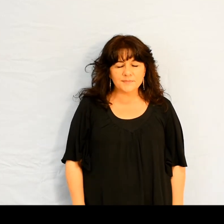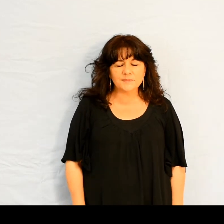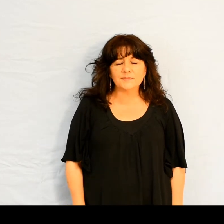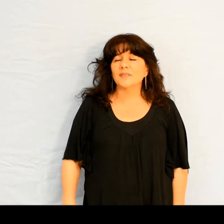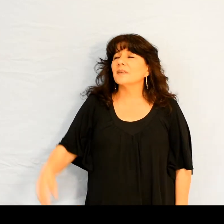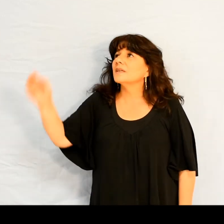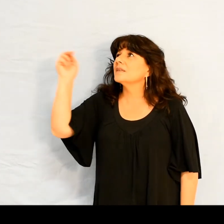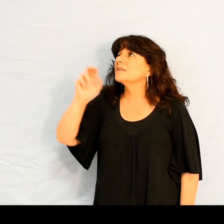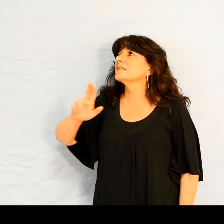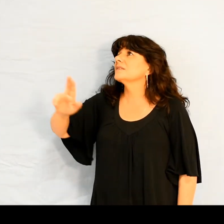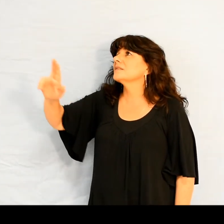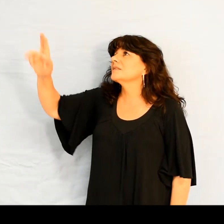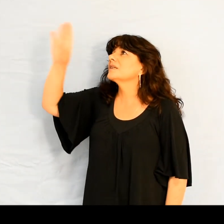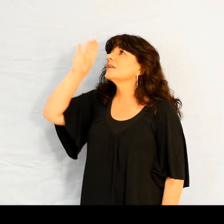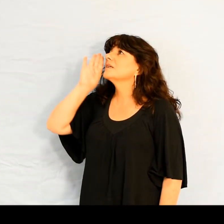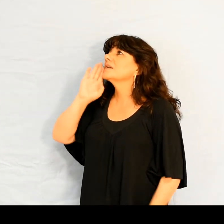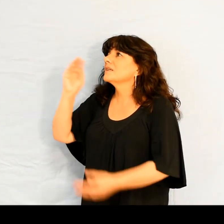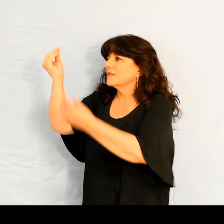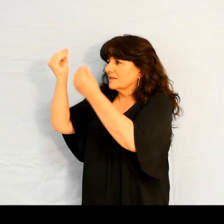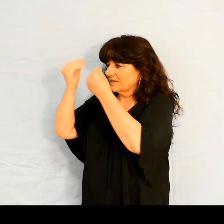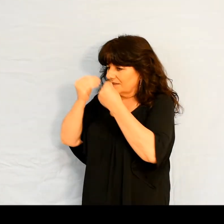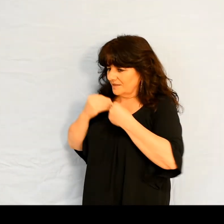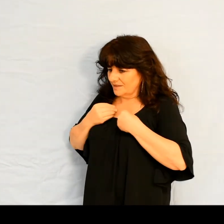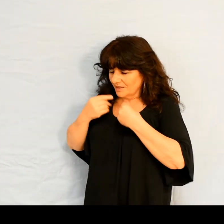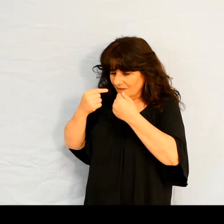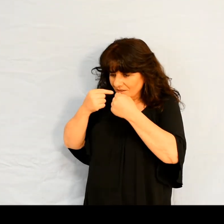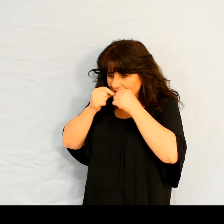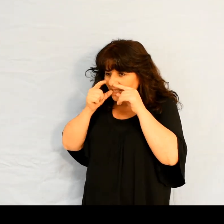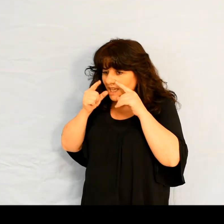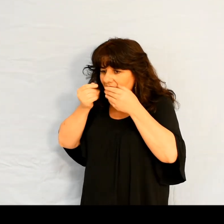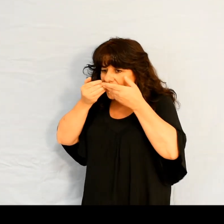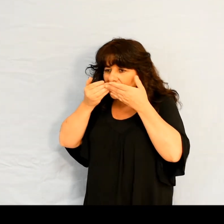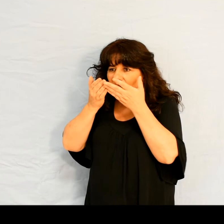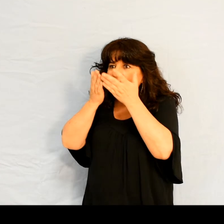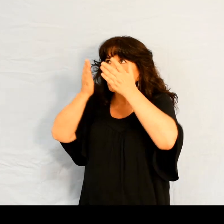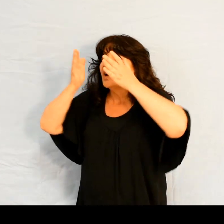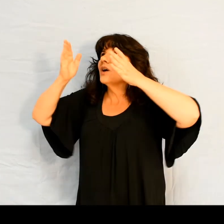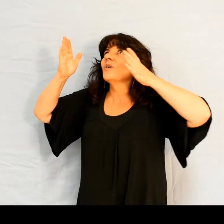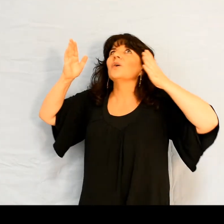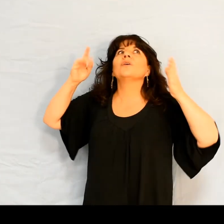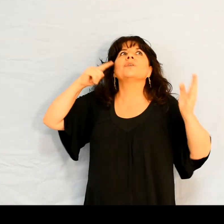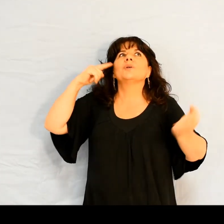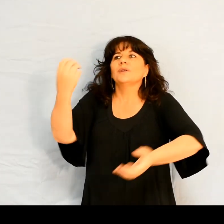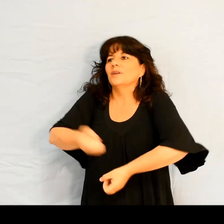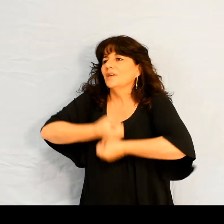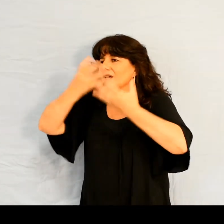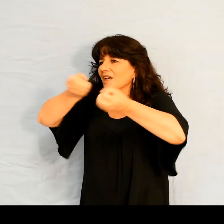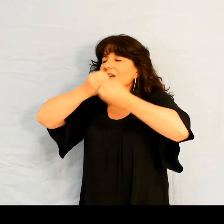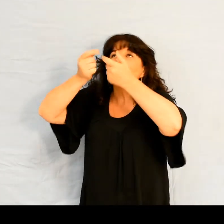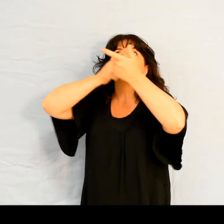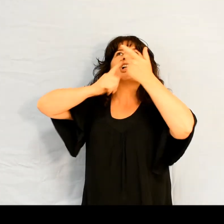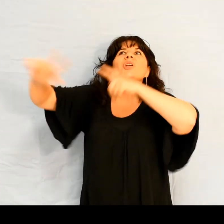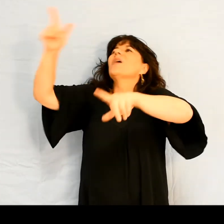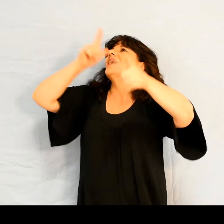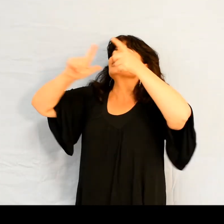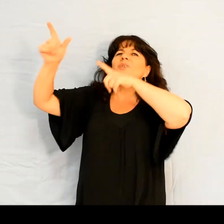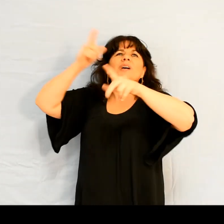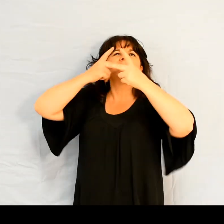Seigneur, ouvre mes lèvres et ma bouche annoncera ta louange. Le sacrifice qui plaît à